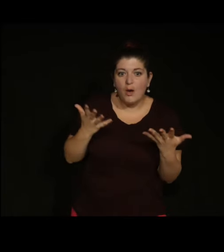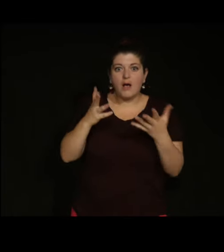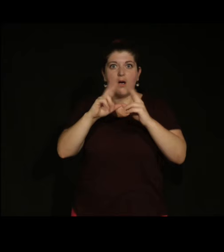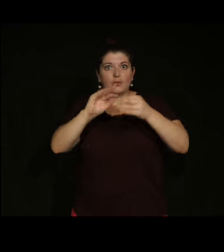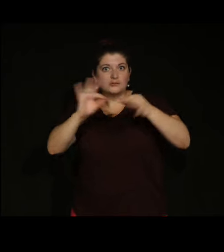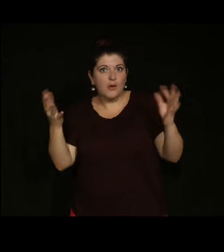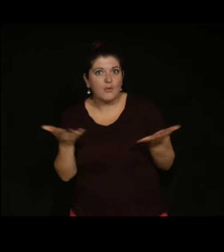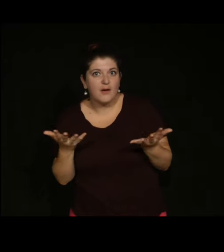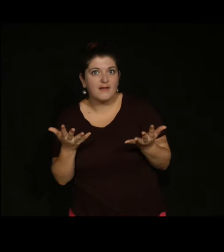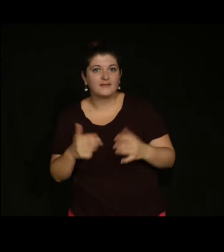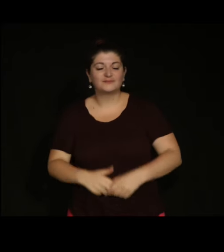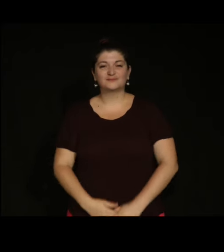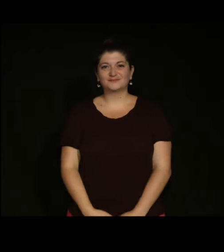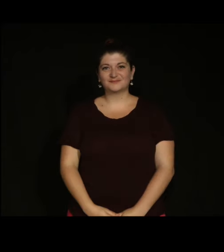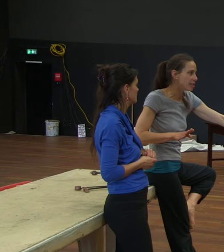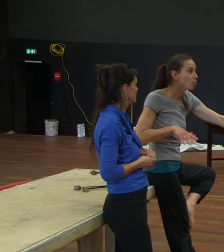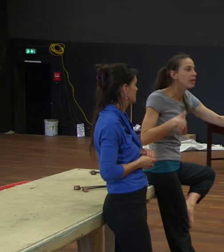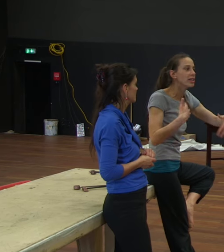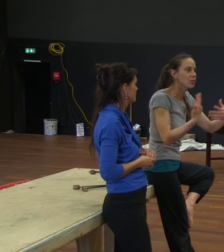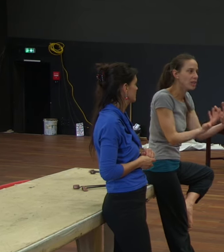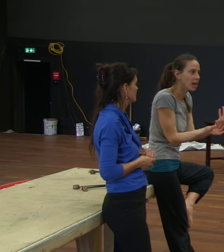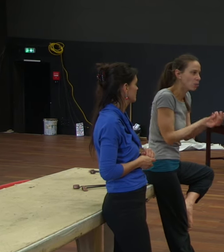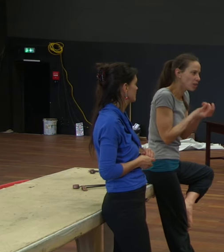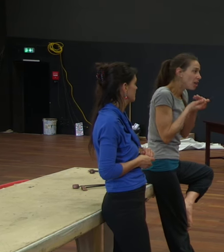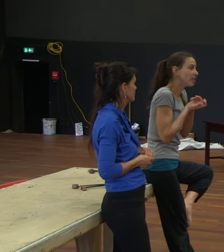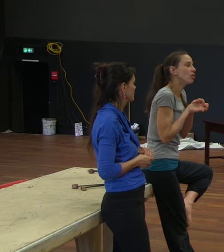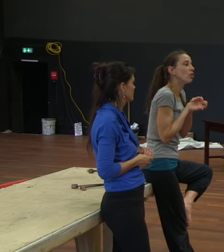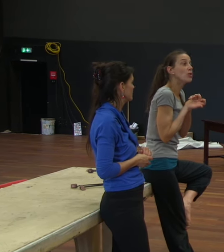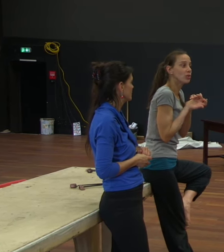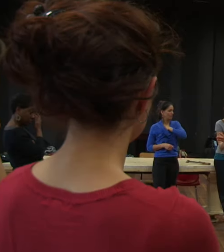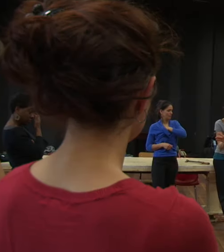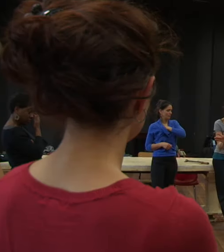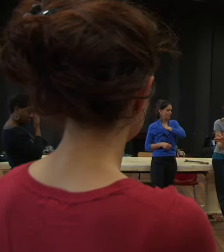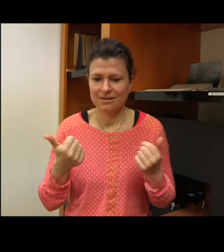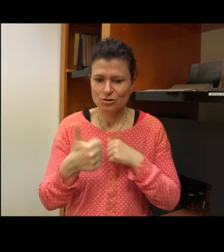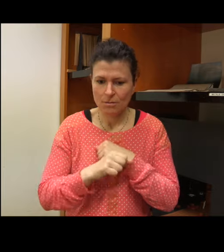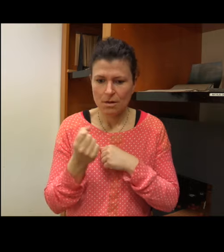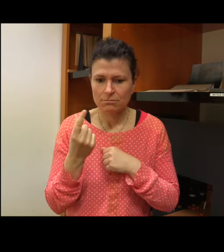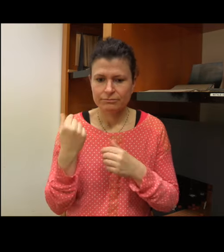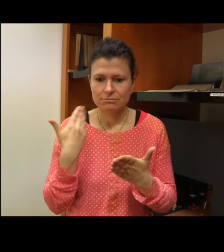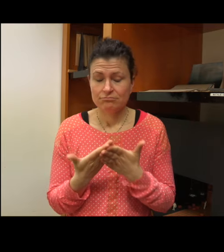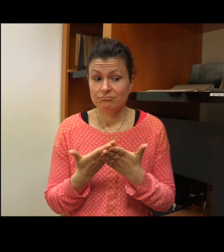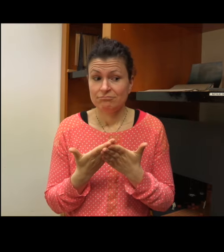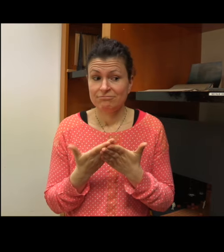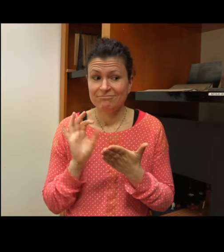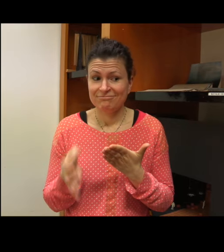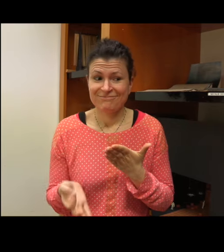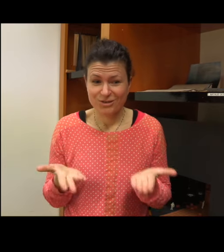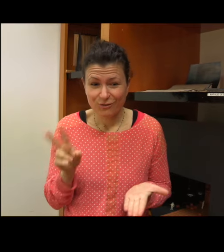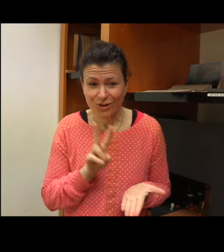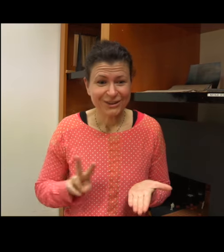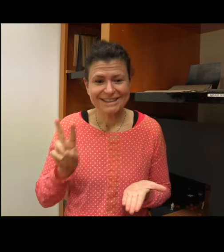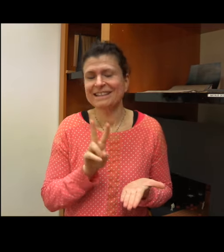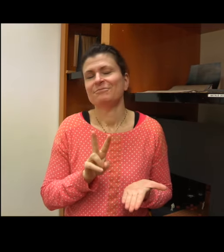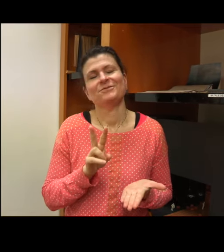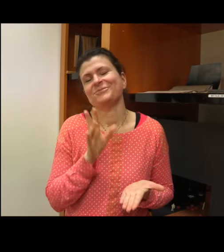avec l'objet, si je me place à côté ou si je me place loin, qu'est-ce que ça raconte d'être dans le ressenti de tout ça. C'est passé trop vite. On